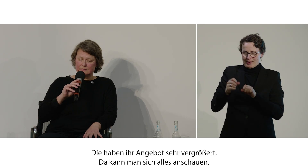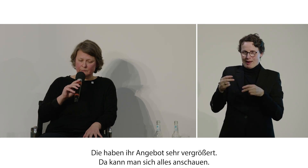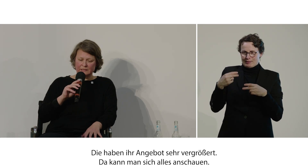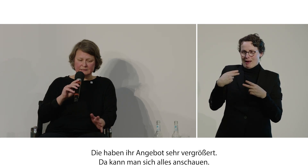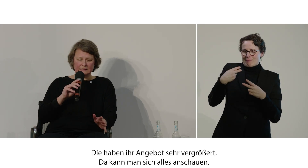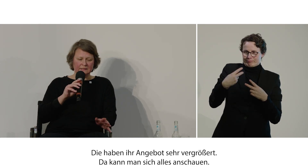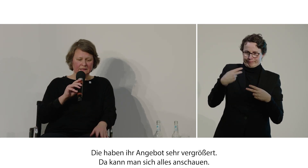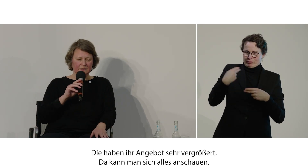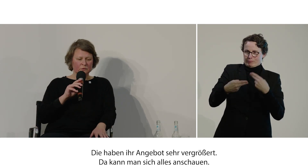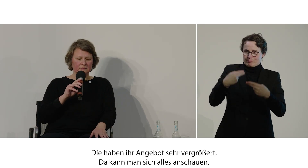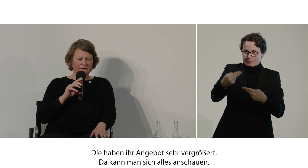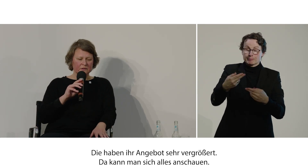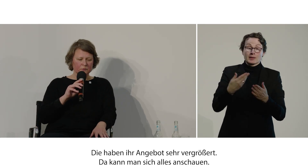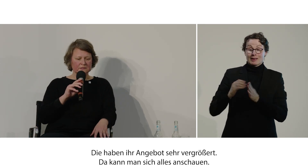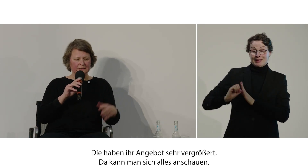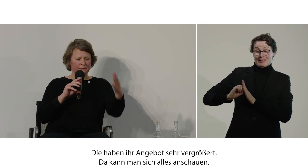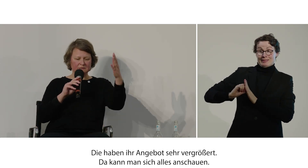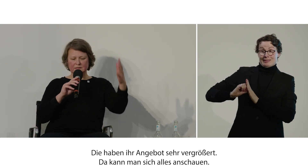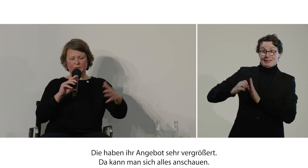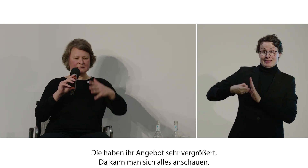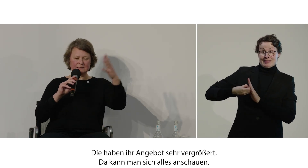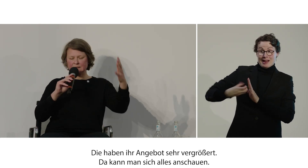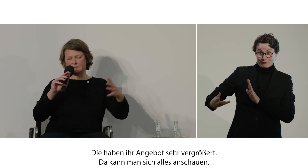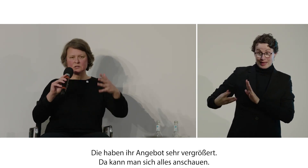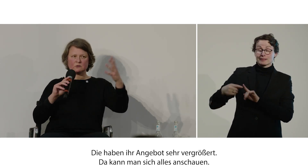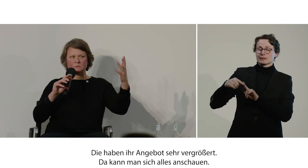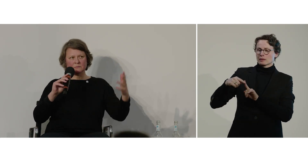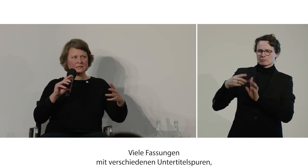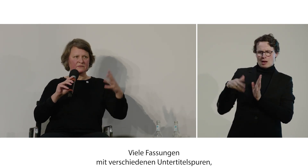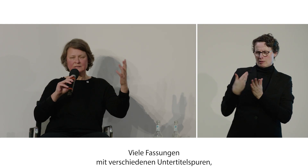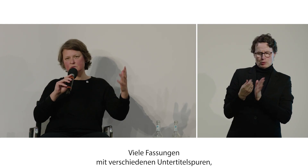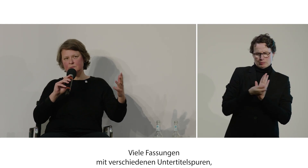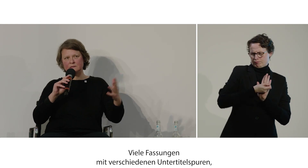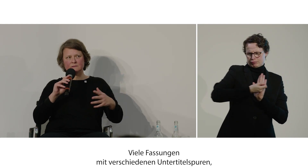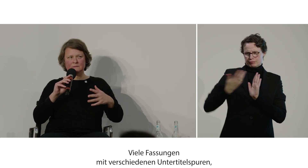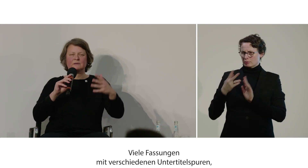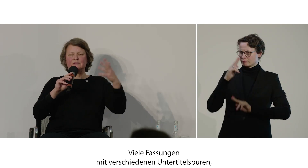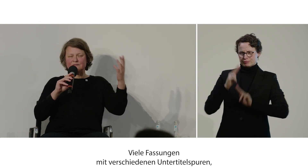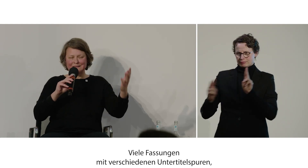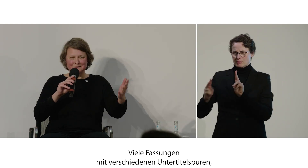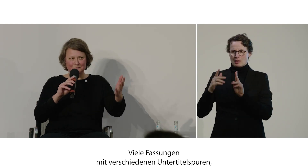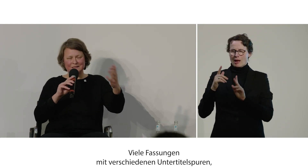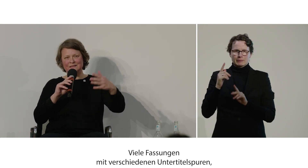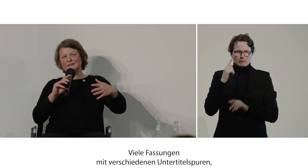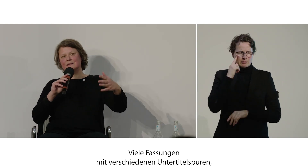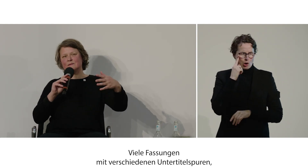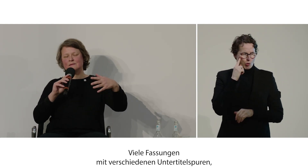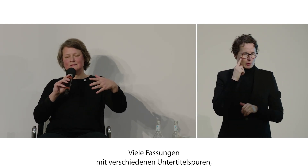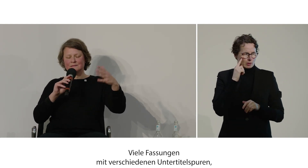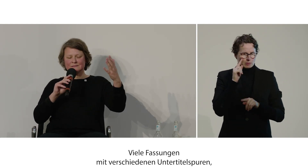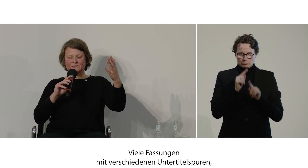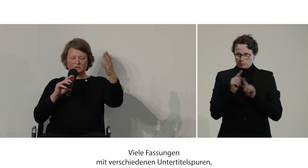Die haben ja tatsächlich ihr Angebot sehr vergrößert. Da gibt es, da kann man sich alles anschauen, jede Fassung mit, oder viele Fassungen mit